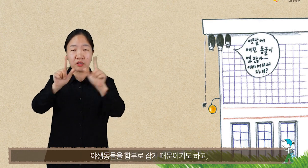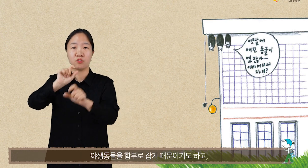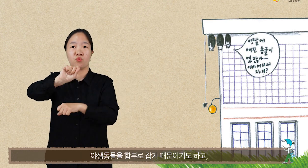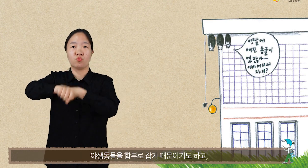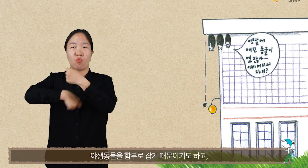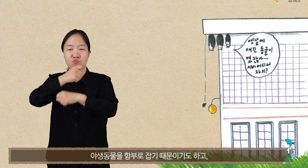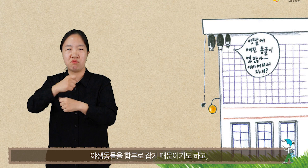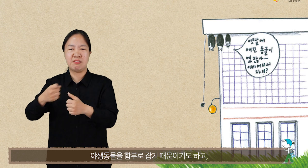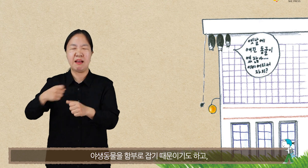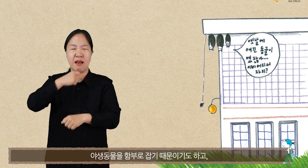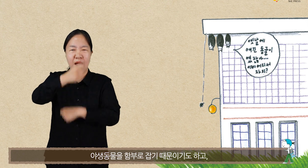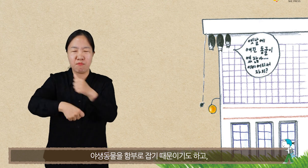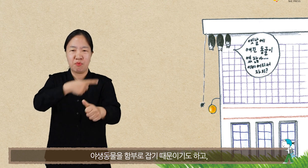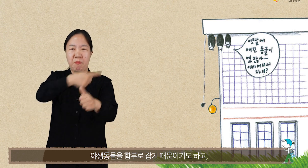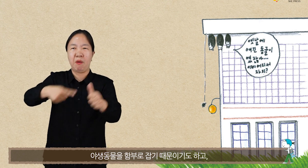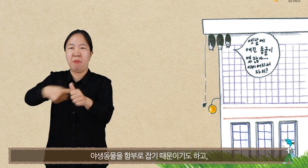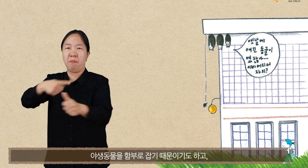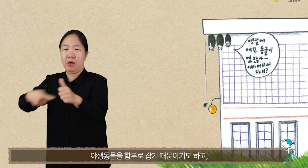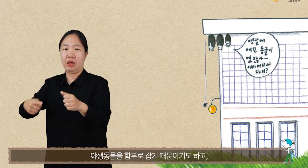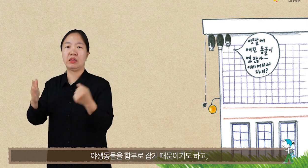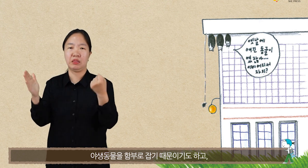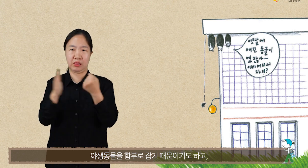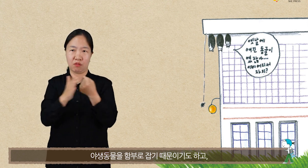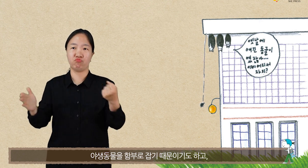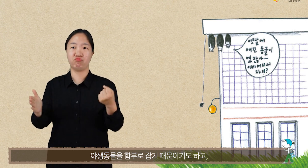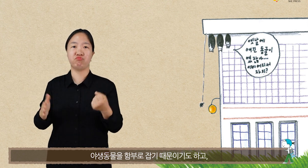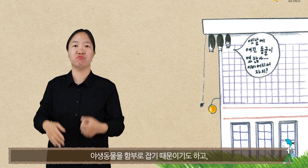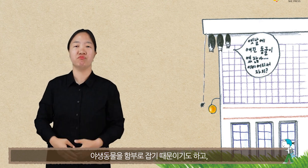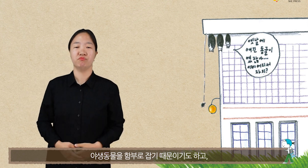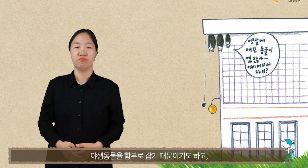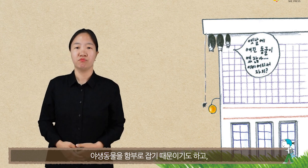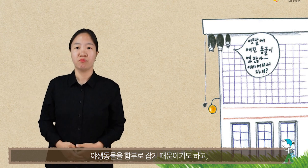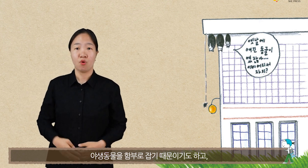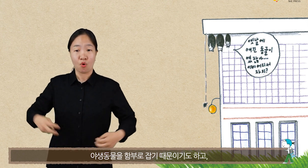야생동물을 함부로 잡기 때문이기도 하고,